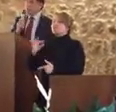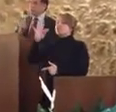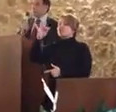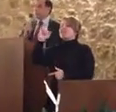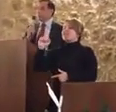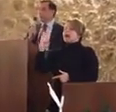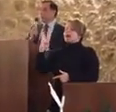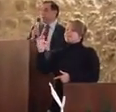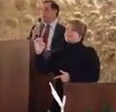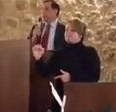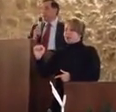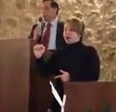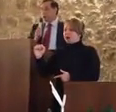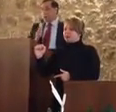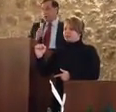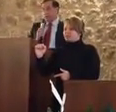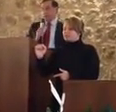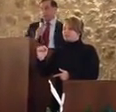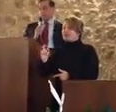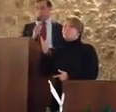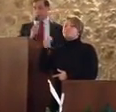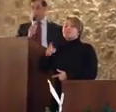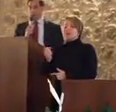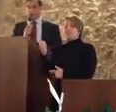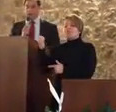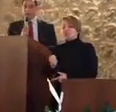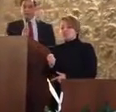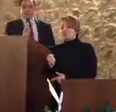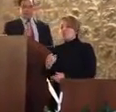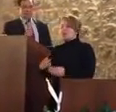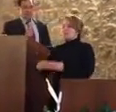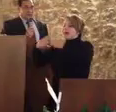per l'abbattimento delle barriere architettoniche su Roma.